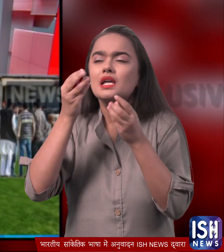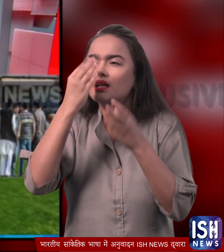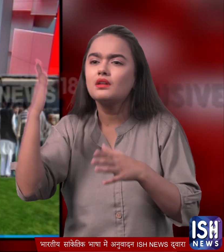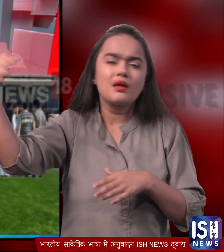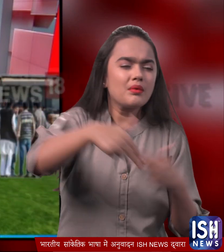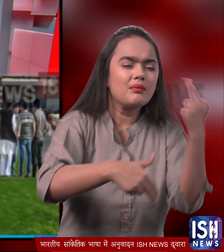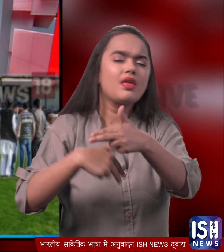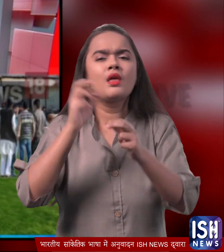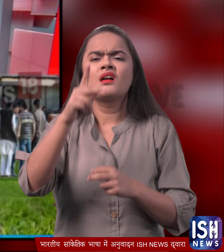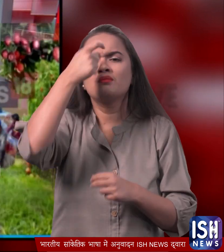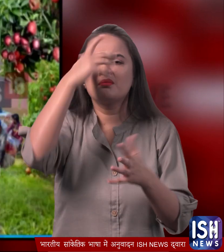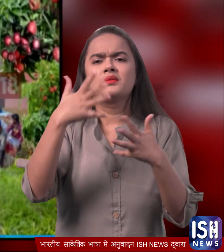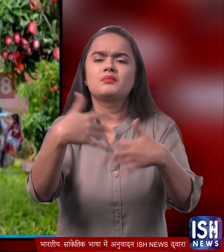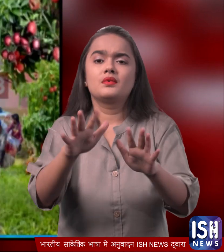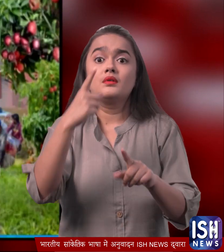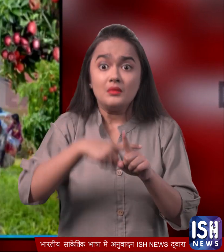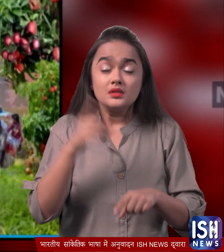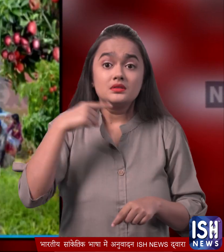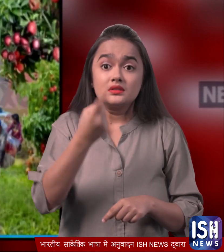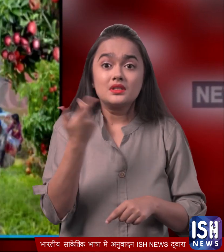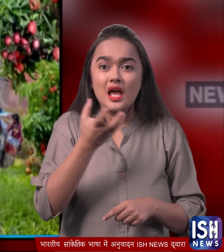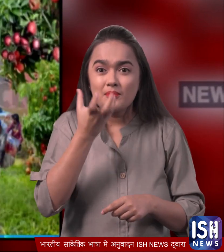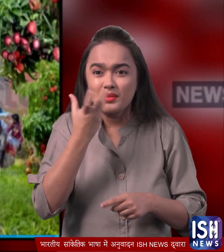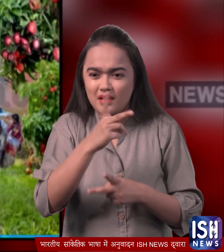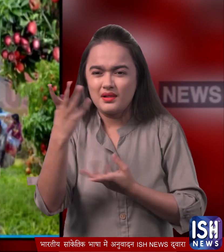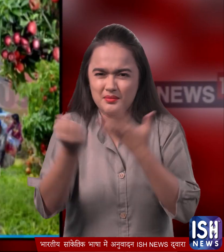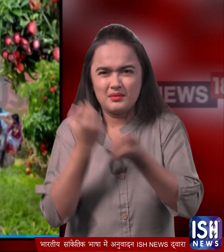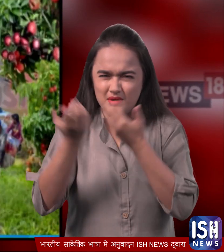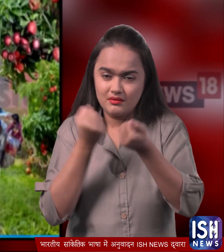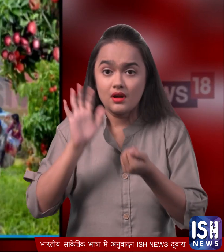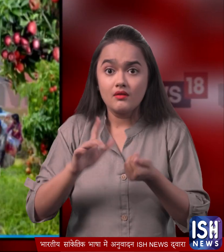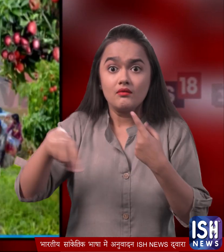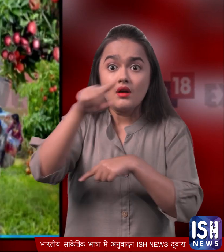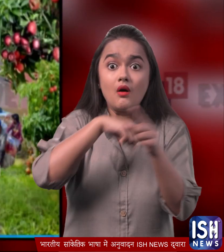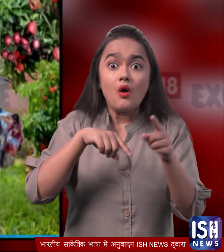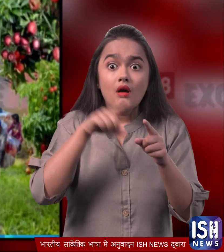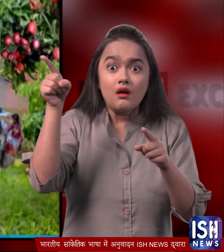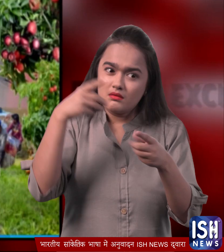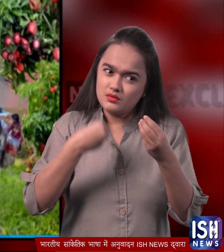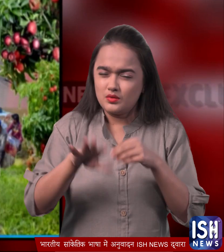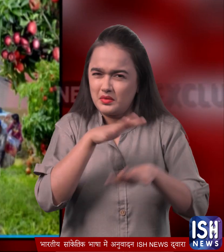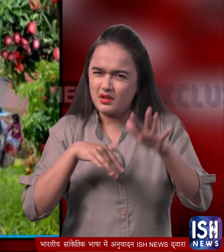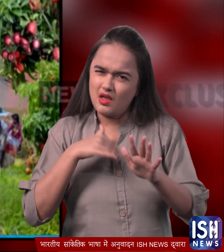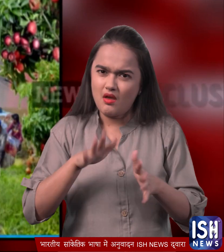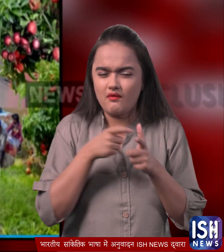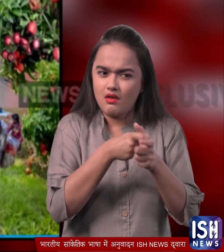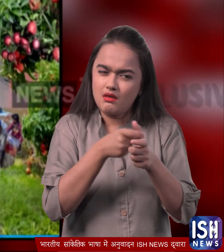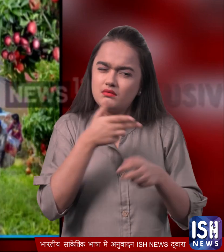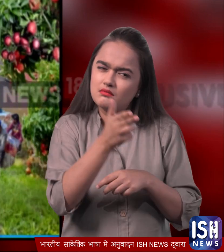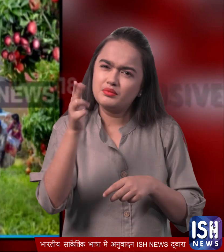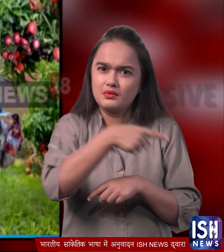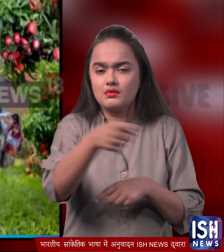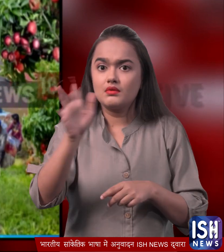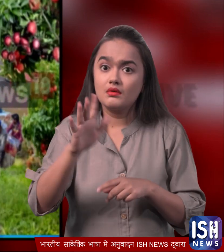सकेगा। बताया जा रहा है कि सेब की खरीदारी करने के लिए शोपियां आने वाले व्यापारी भी आतंकियों के निशाने पर हैं। और खबर तो यह भी है कि